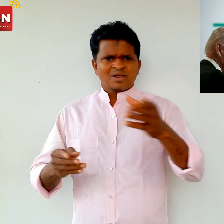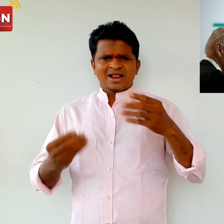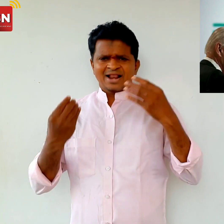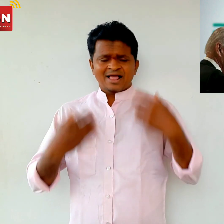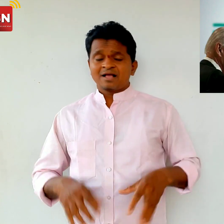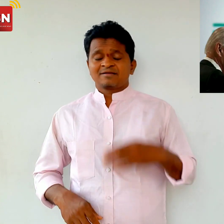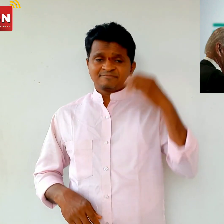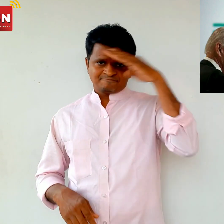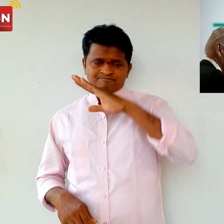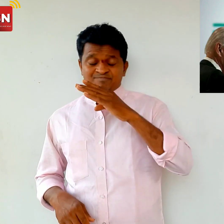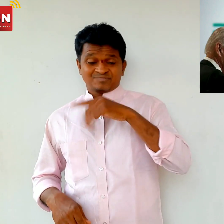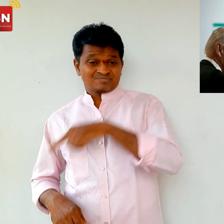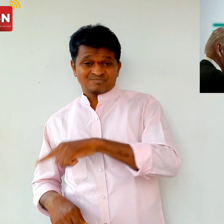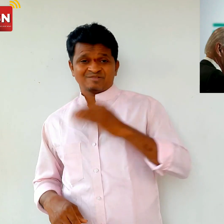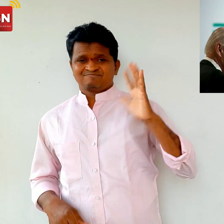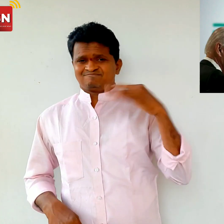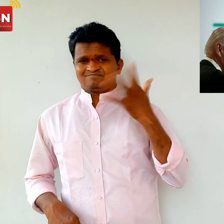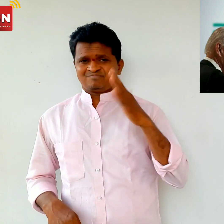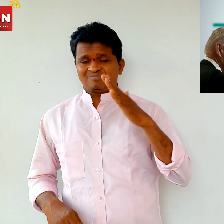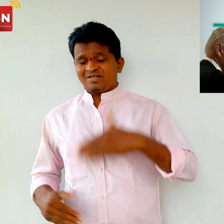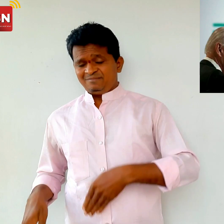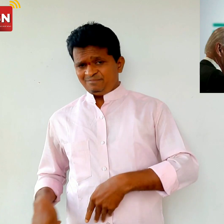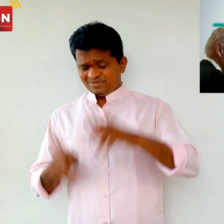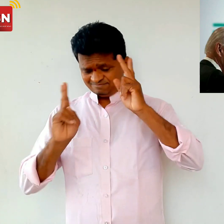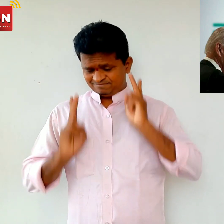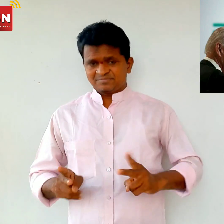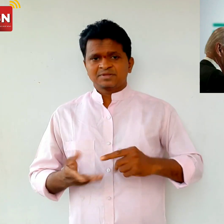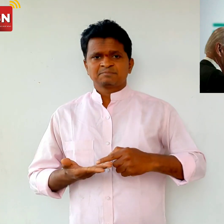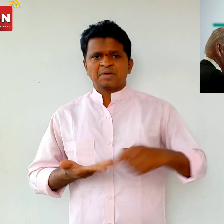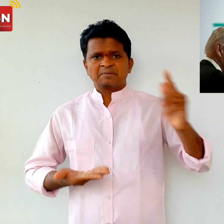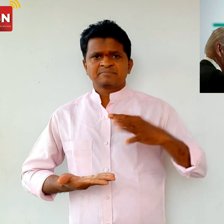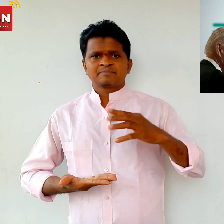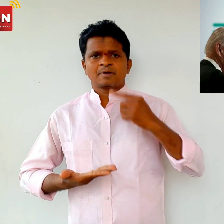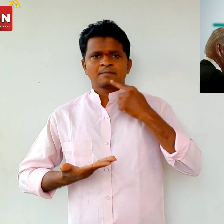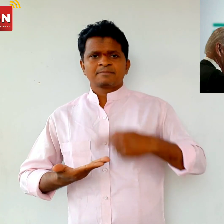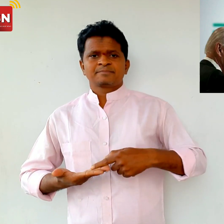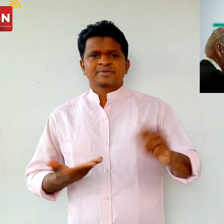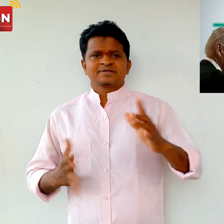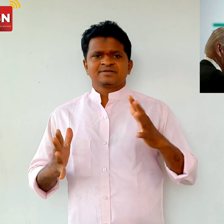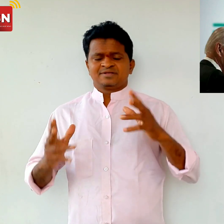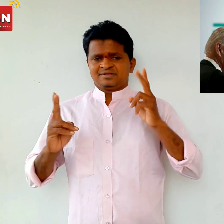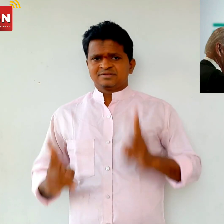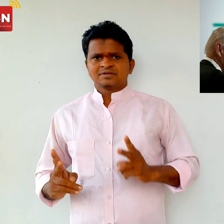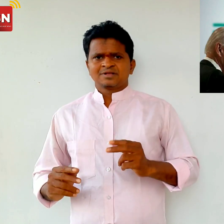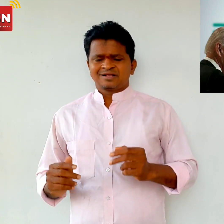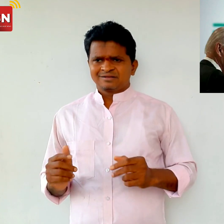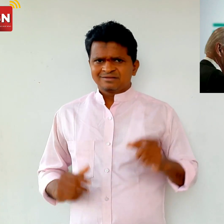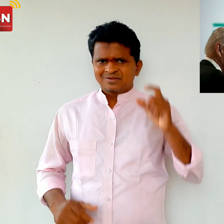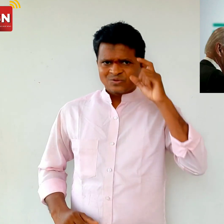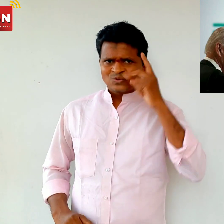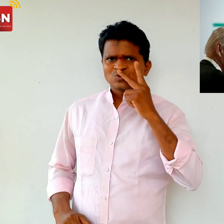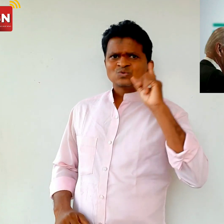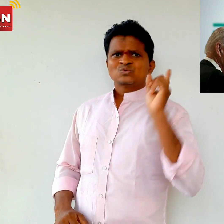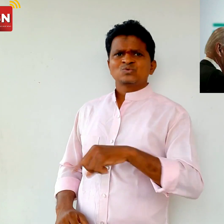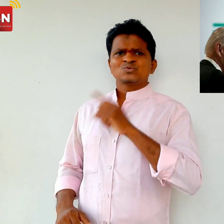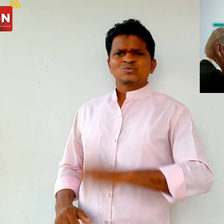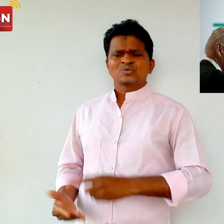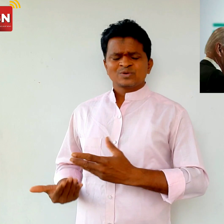కార్తీక మాసం వంటి ప్రాతకాలం నటిస్తారు ఆచరించి దానధనములు చేసి బ్రాహ్మణులకు బోధి